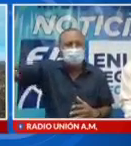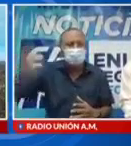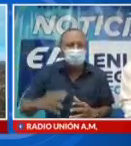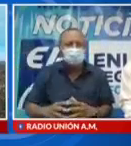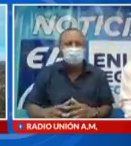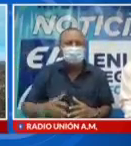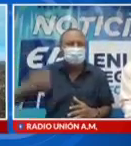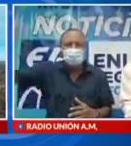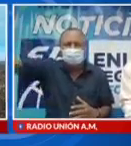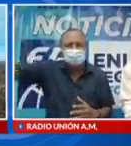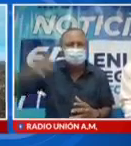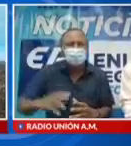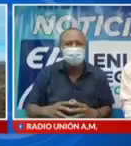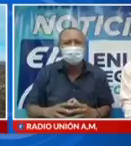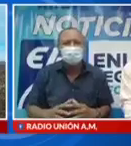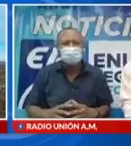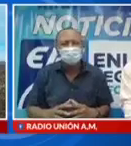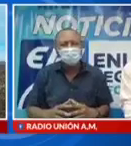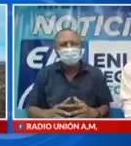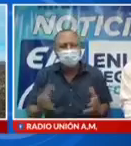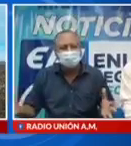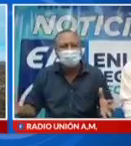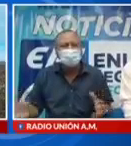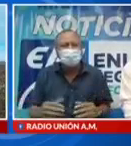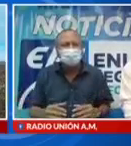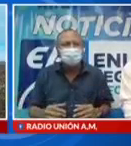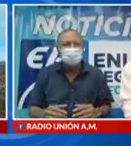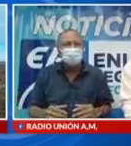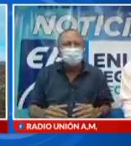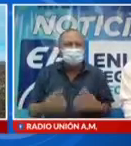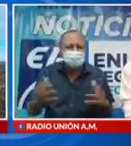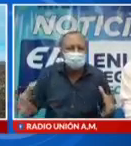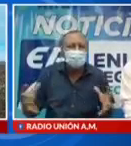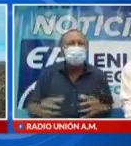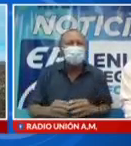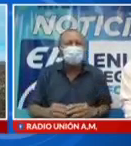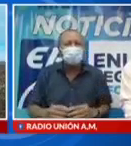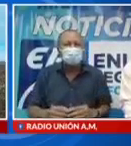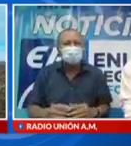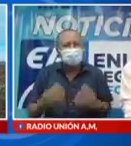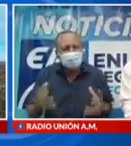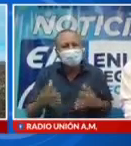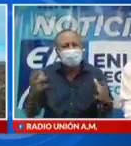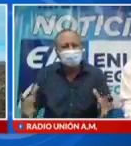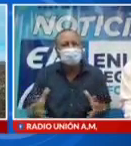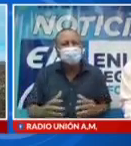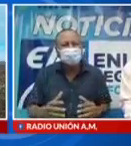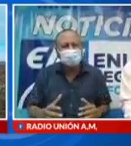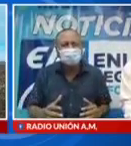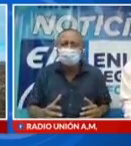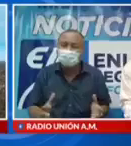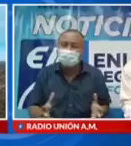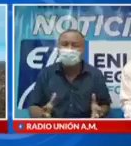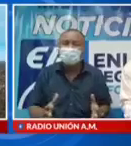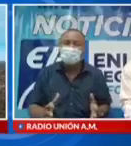la cárcel 4, desde la cárcel de la Tacunga? Ese equipo de gente que los asesora a esta gente,